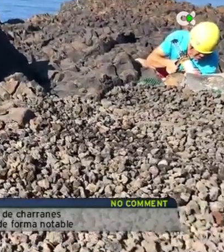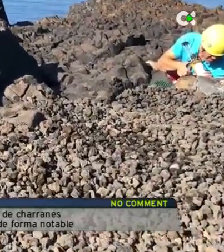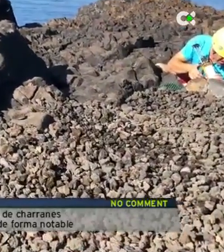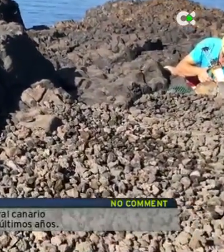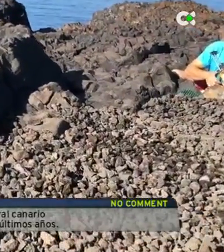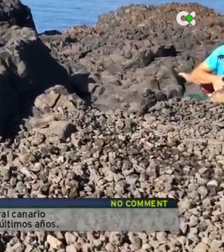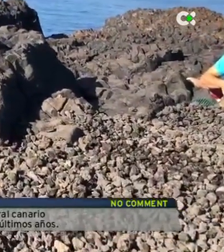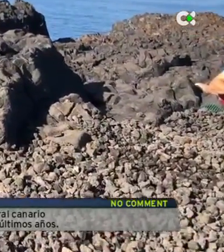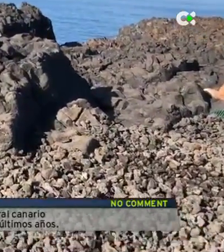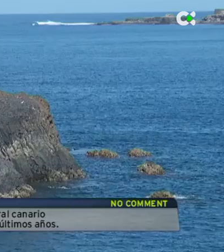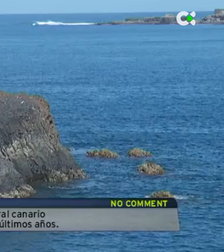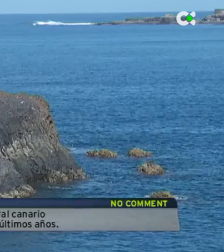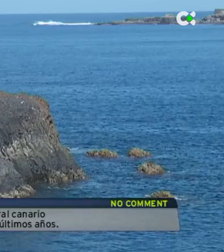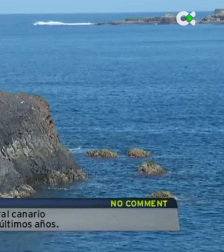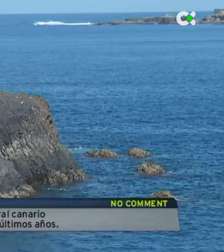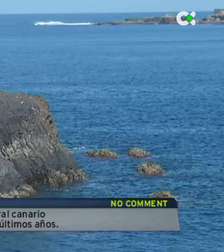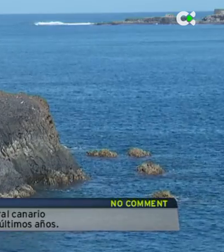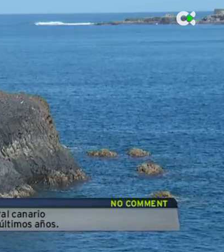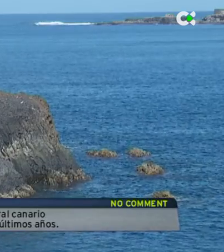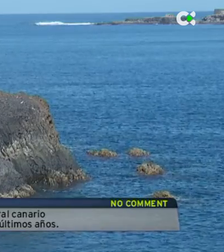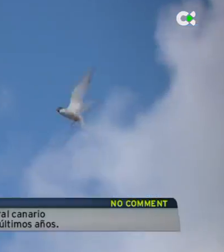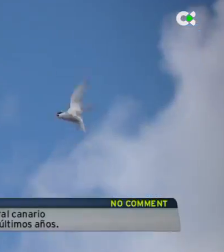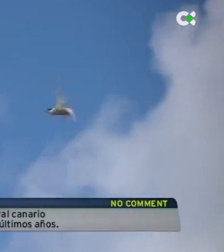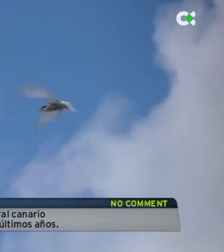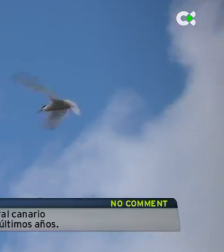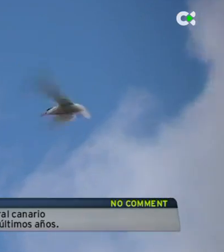metros cuadrados de llanura. ¿Dónde quedan? ¿Ponemos?